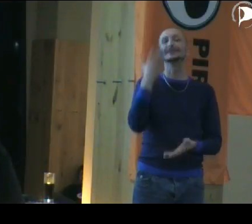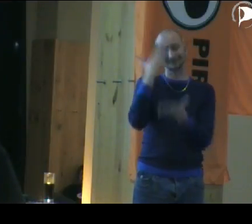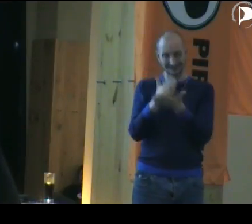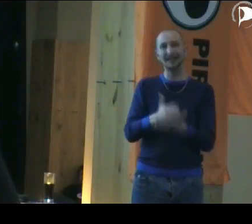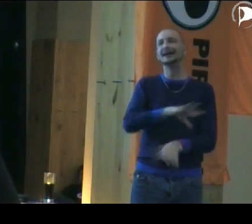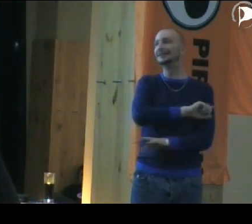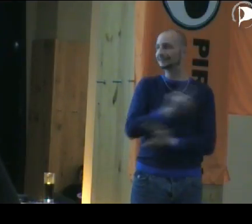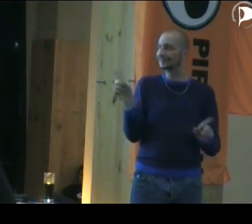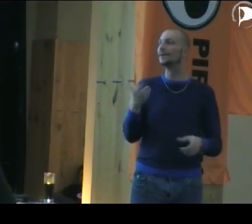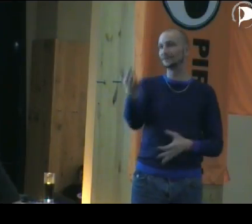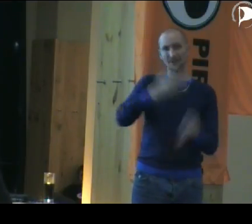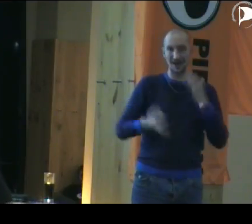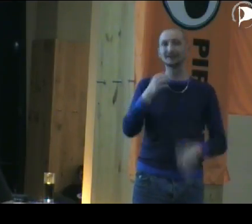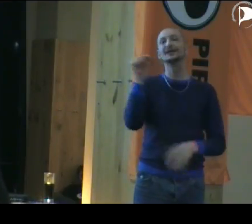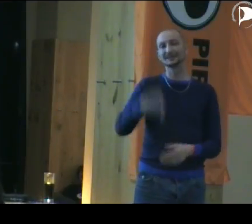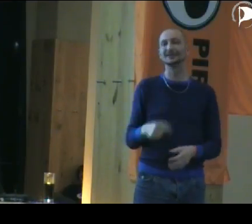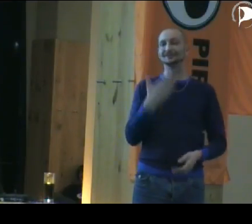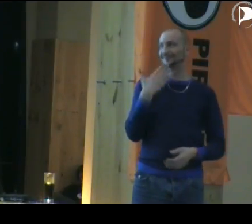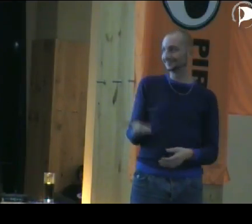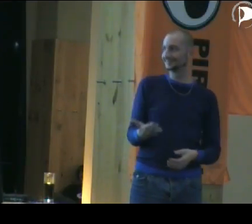die kandidaten vielen dank